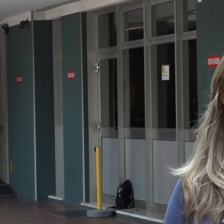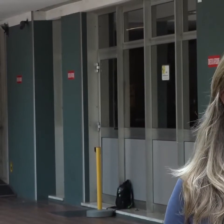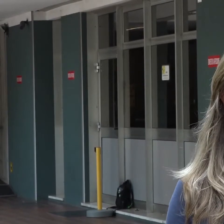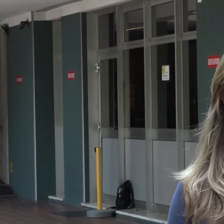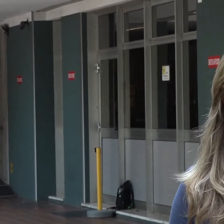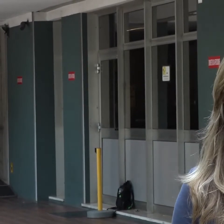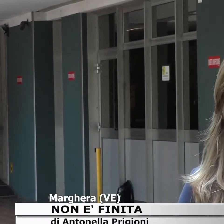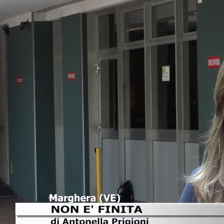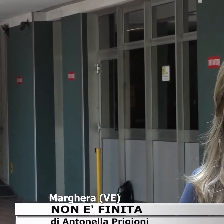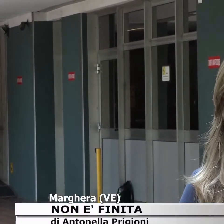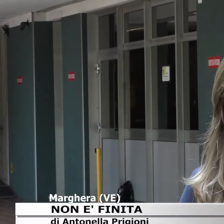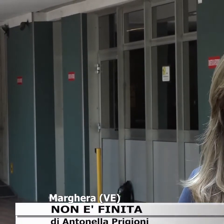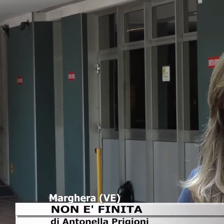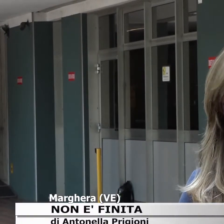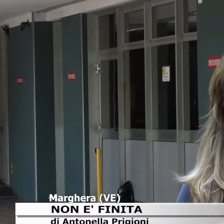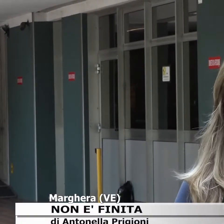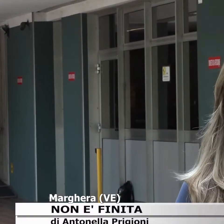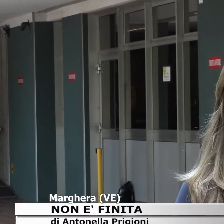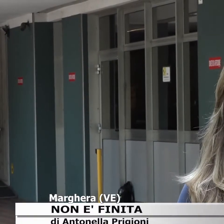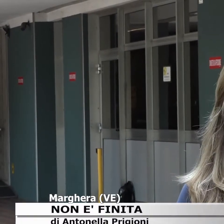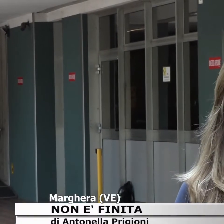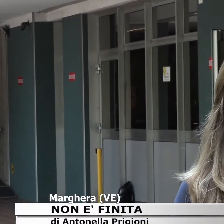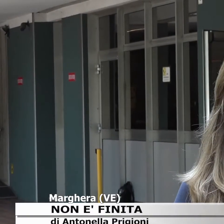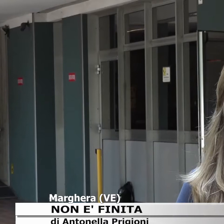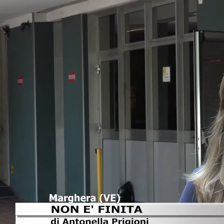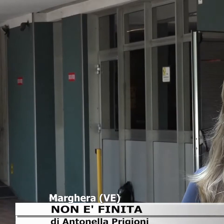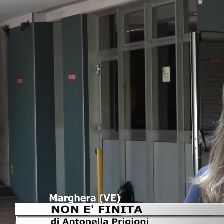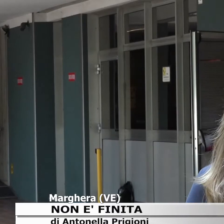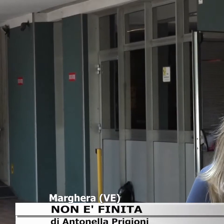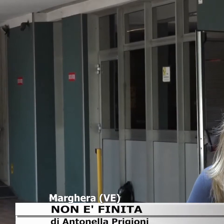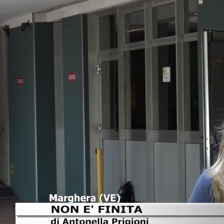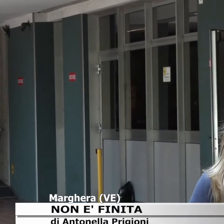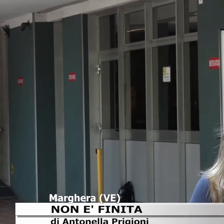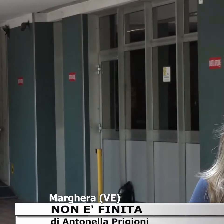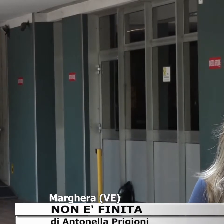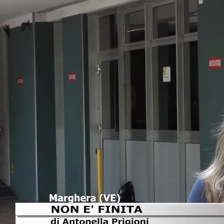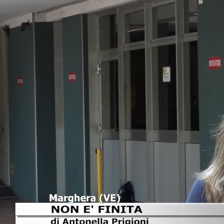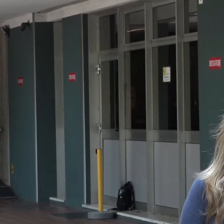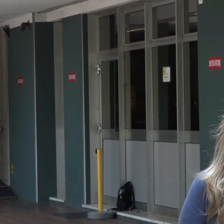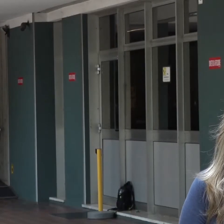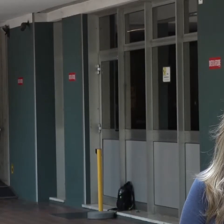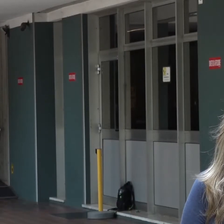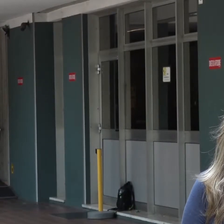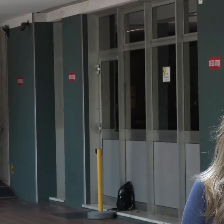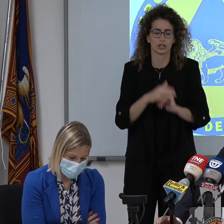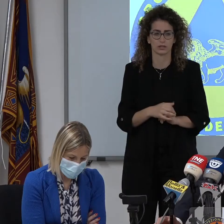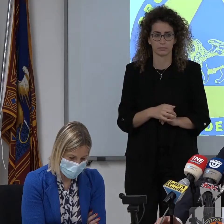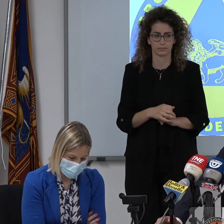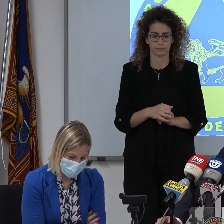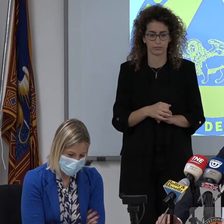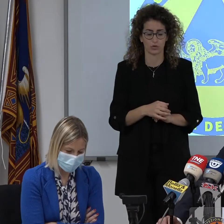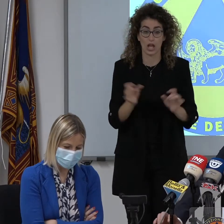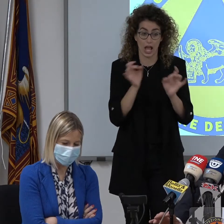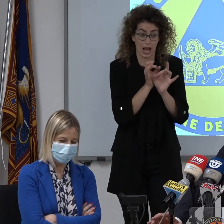Dalla sede della Protezione Civile del Veneto di Marghera, oggi c'è stato un punto stampa da parte del Presidente del Veneto Luca Zaia